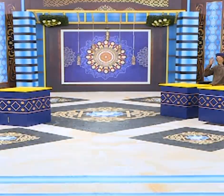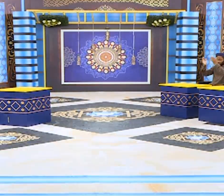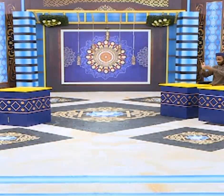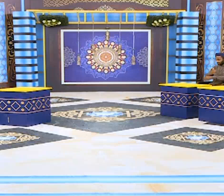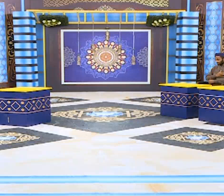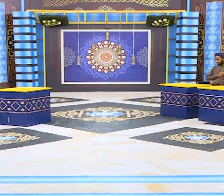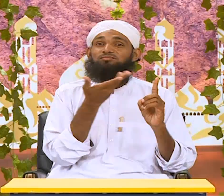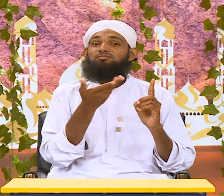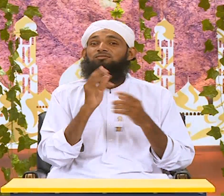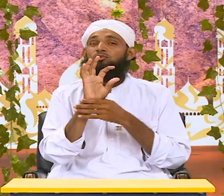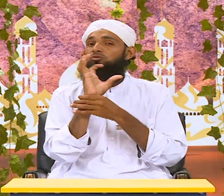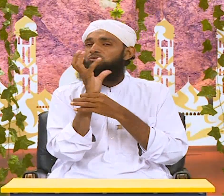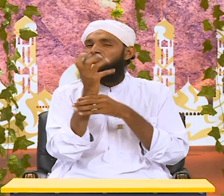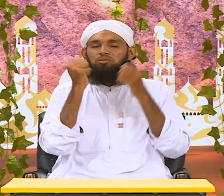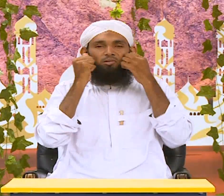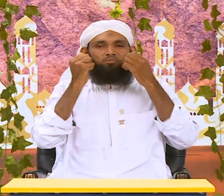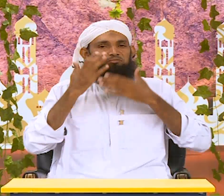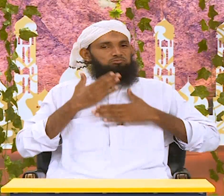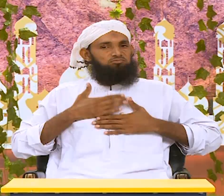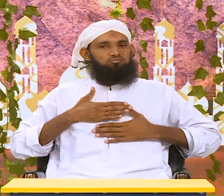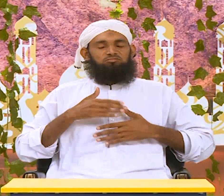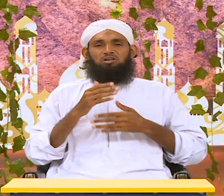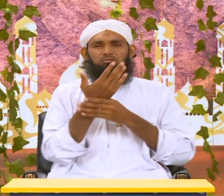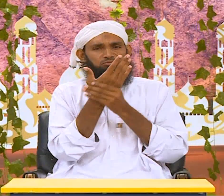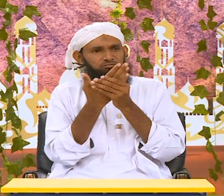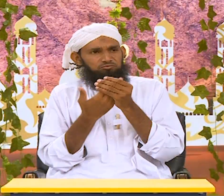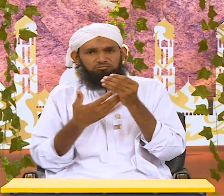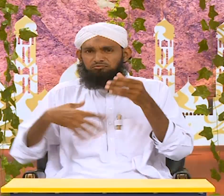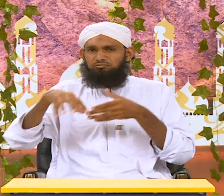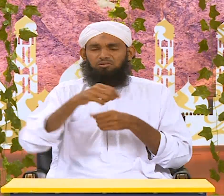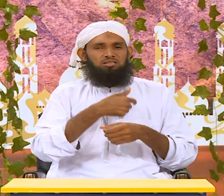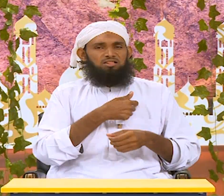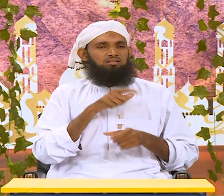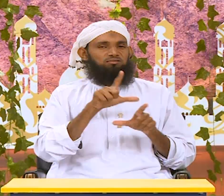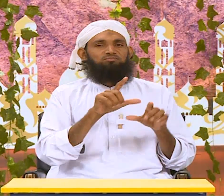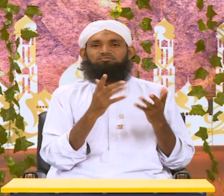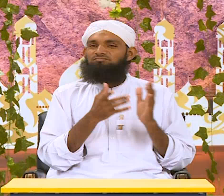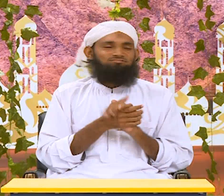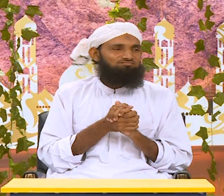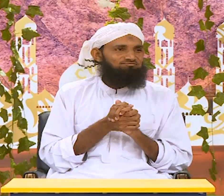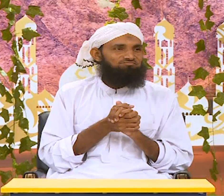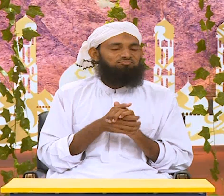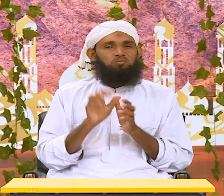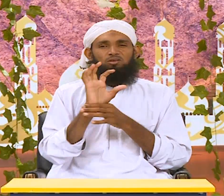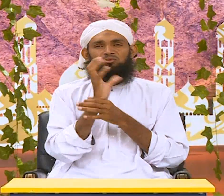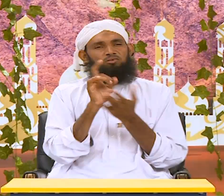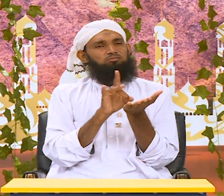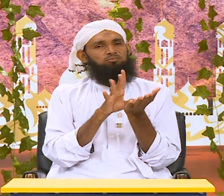وصحبہ وسلم دنیا کی عیش و عشرت، یہاں کی فانی نعمتوں میں دل نہیں لگایا کرتے تھے۔ آپ دنیا سے کمال بے رغبتی رکھتے